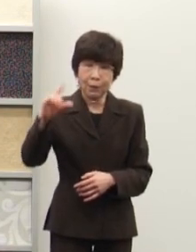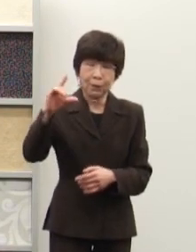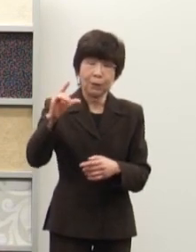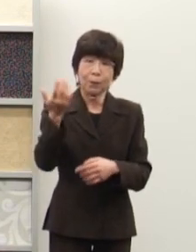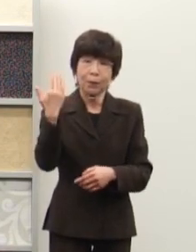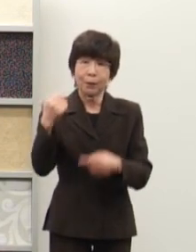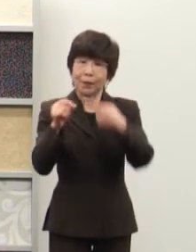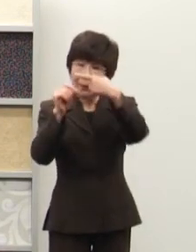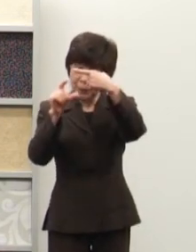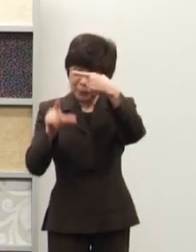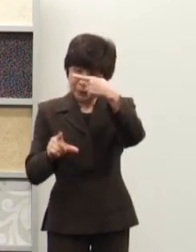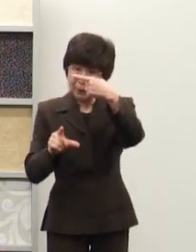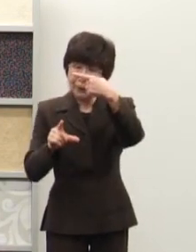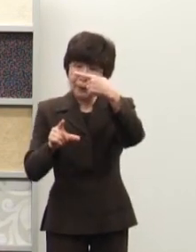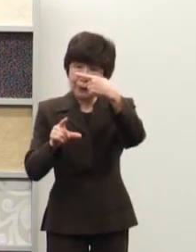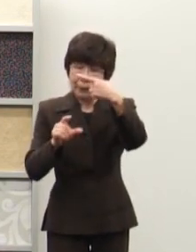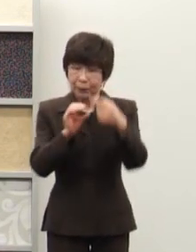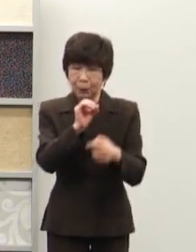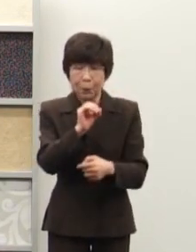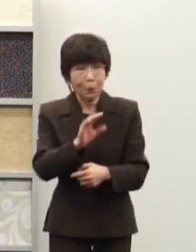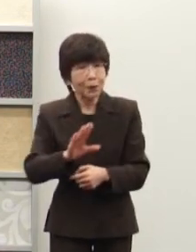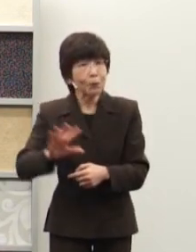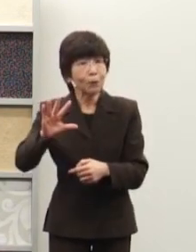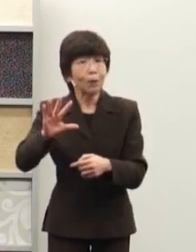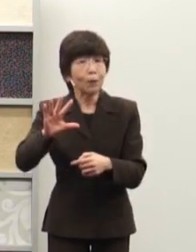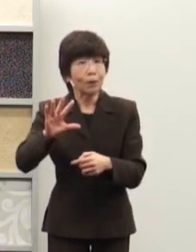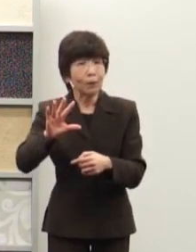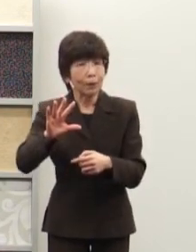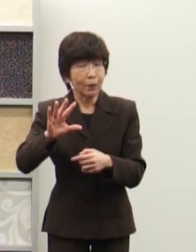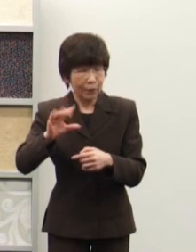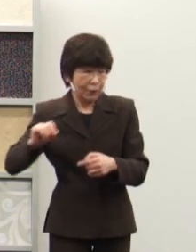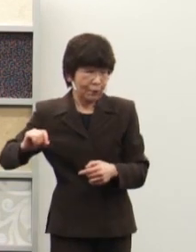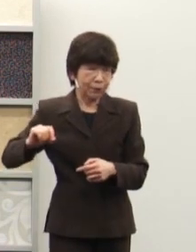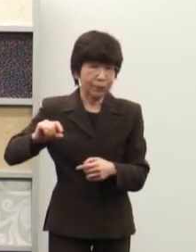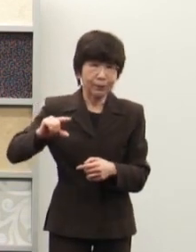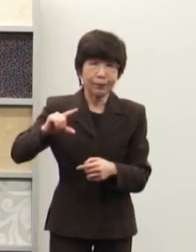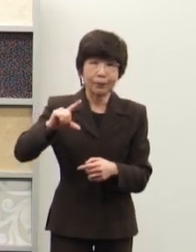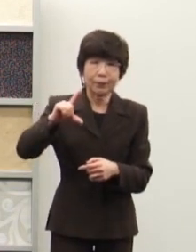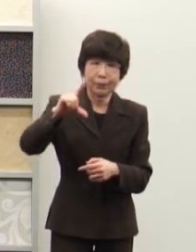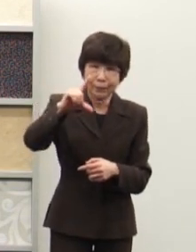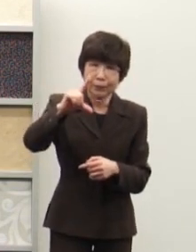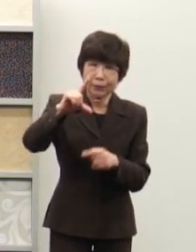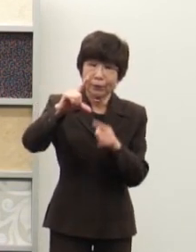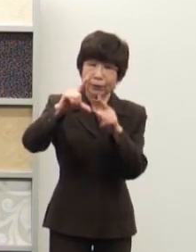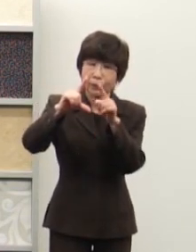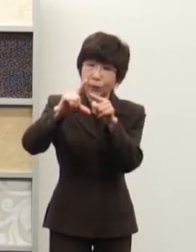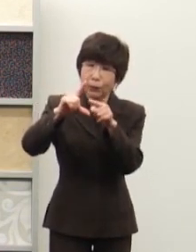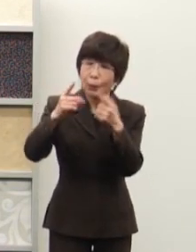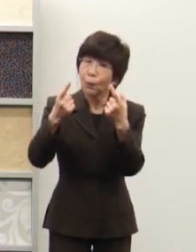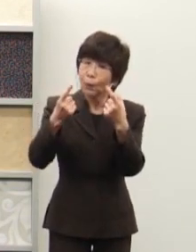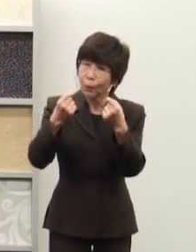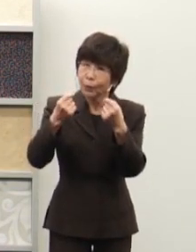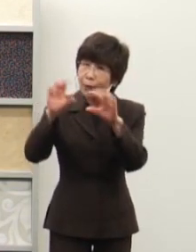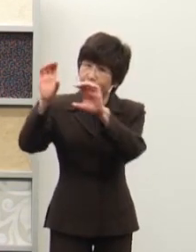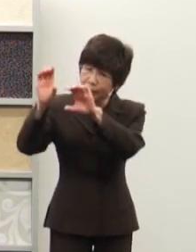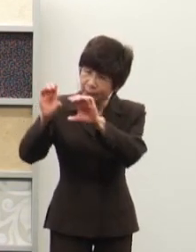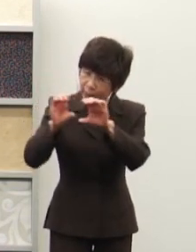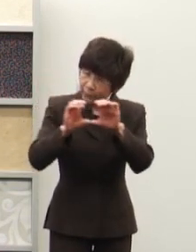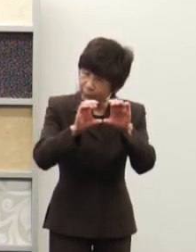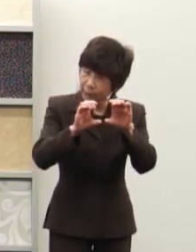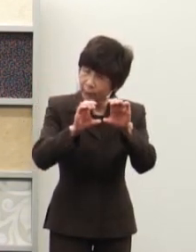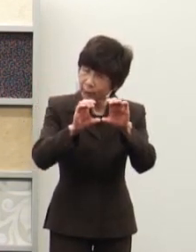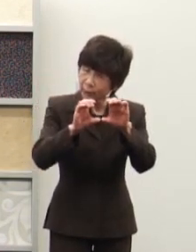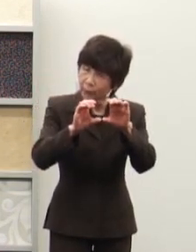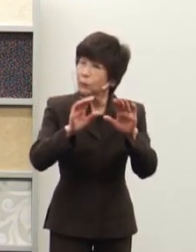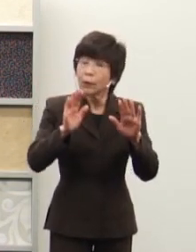1月オミクロン株主流で上昇傾向にあった時のような上昇カ